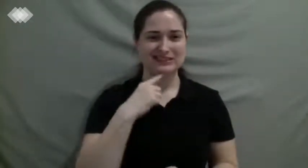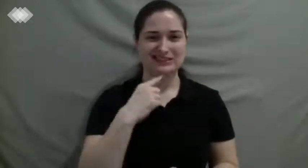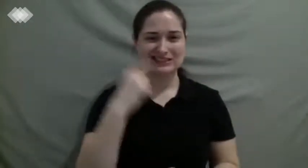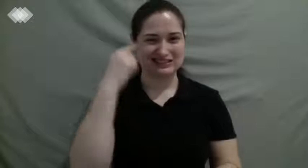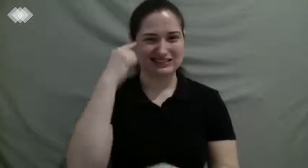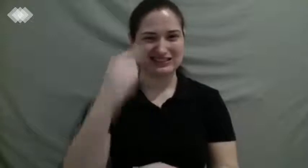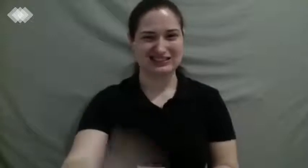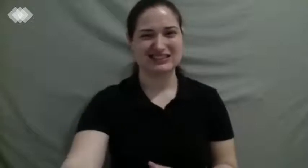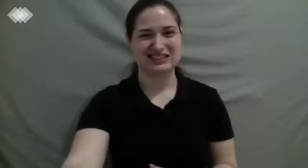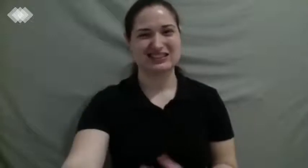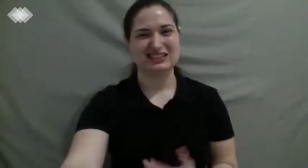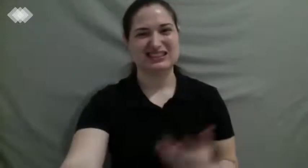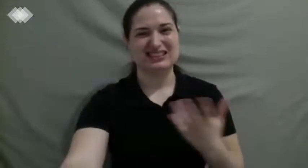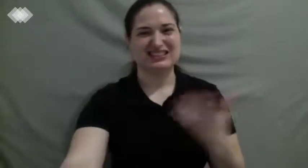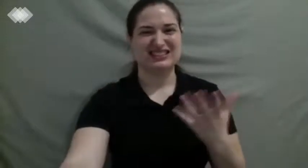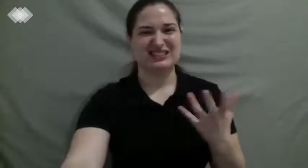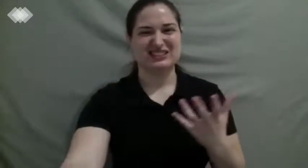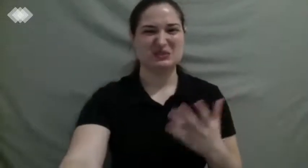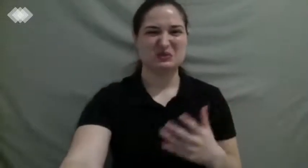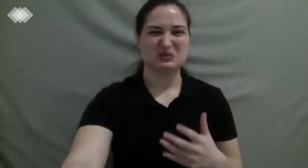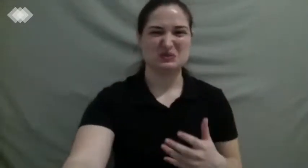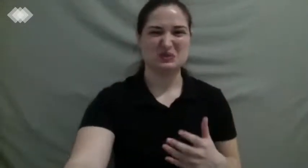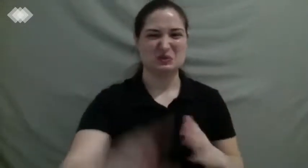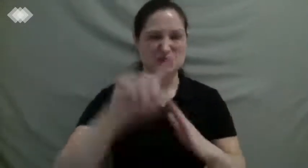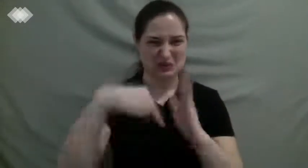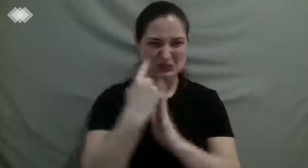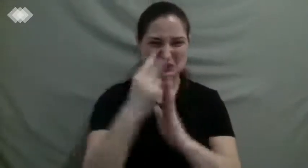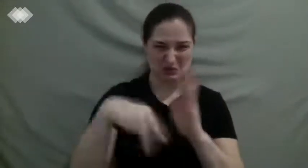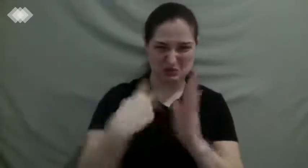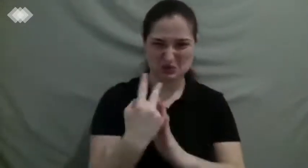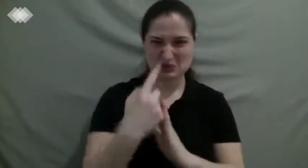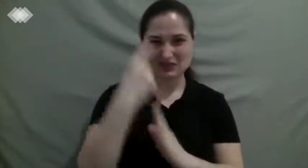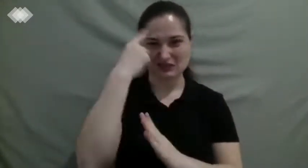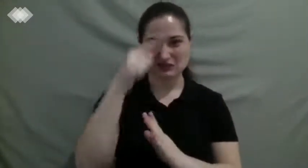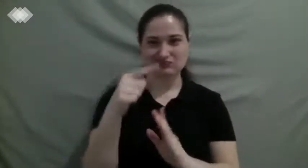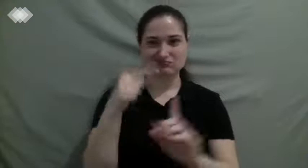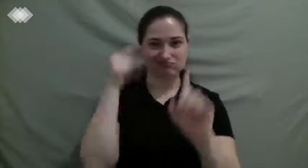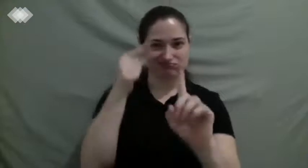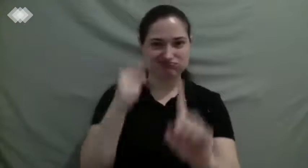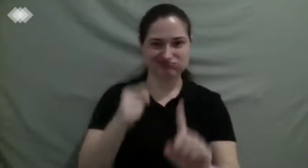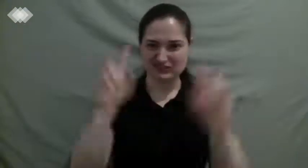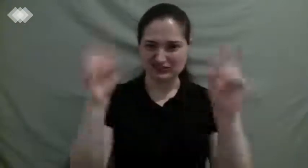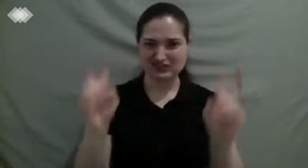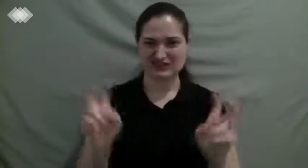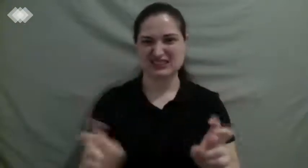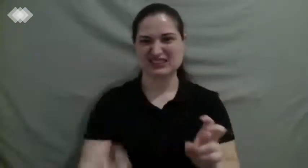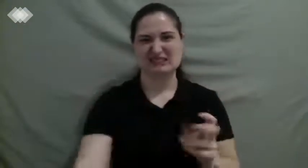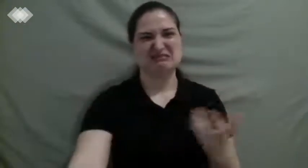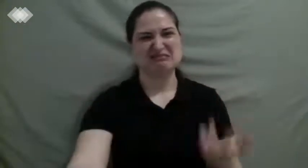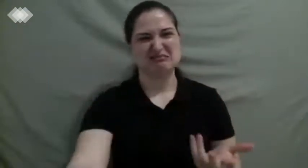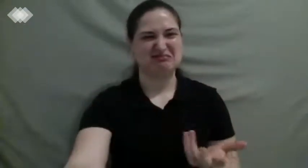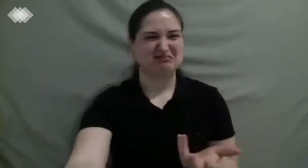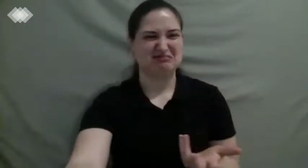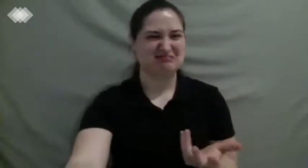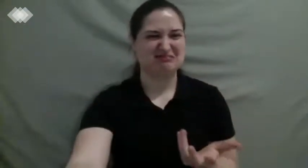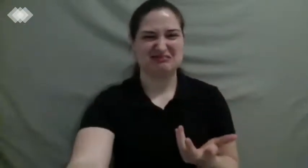en 1 hora para socializar algunos conceptos y introducir un poquito todo este tema, no